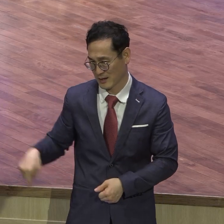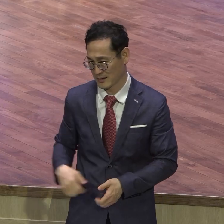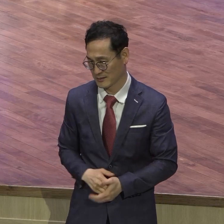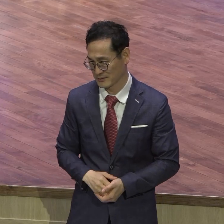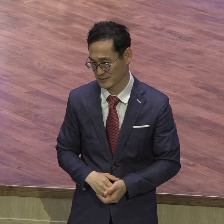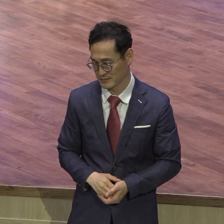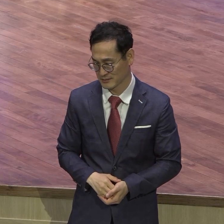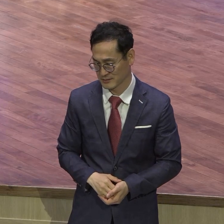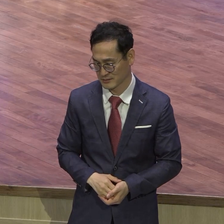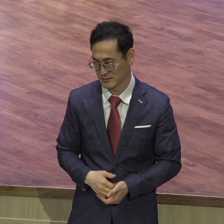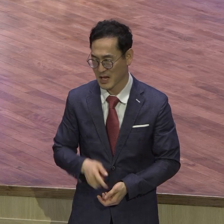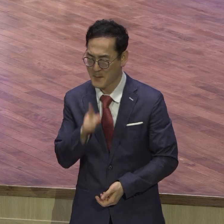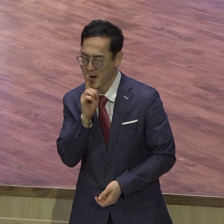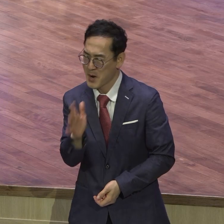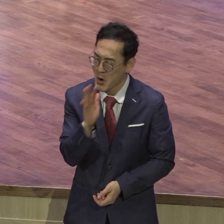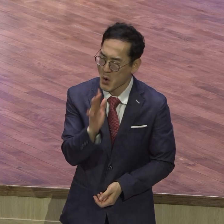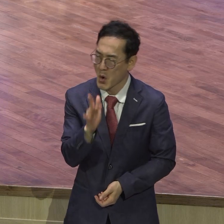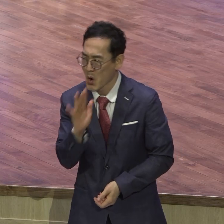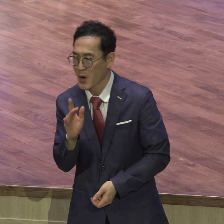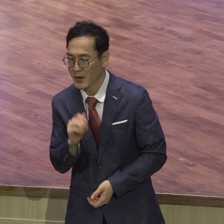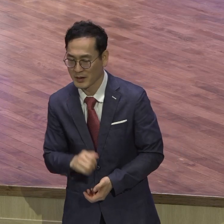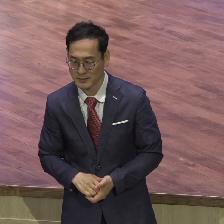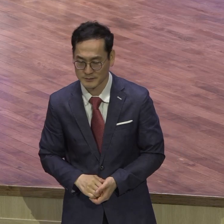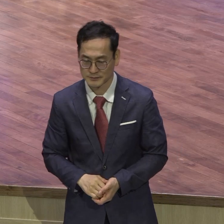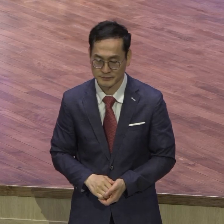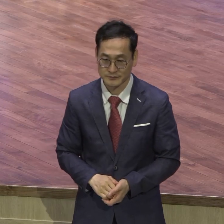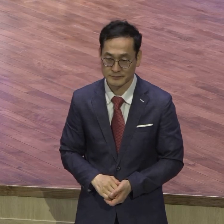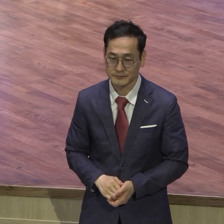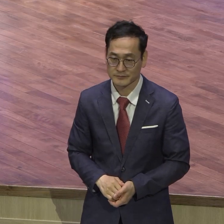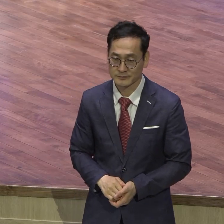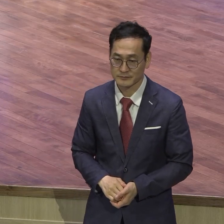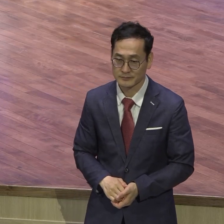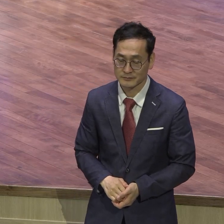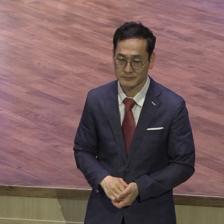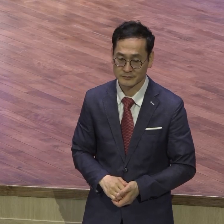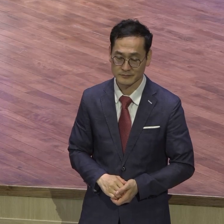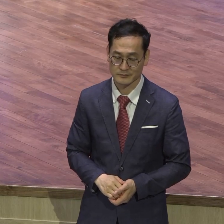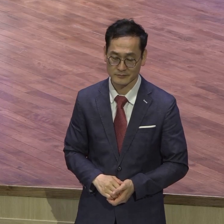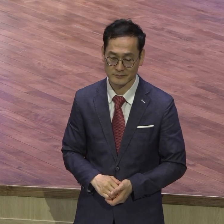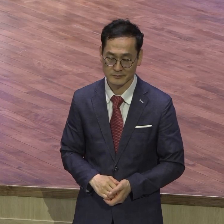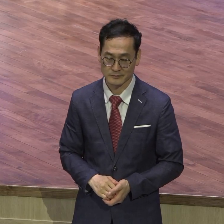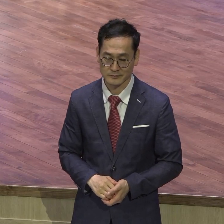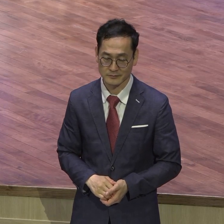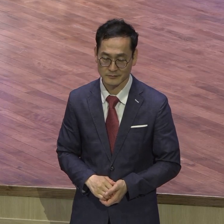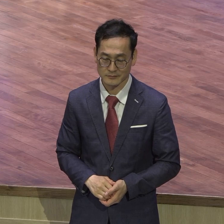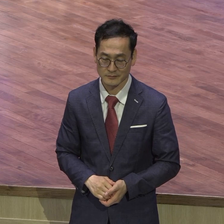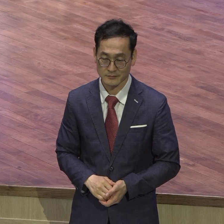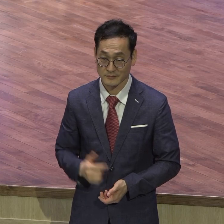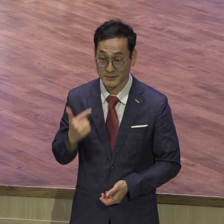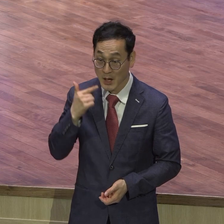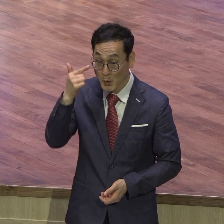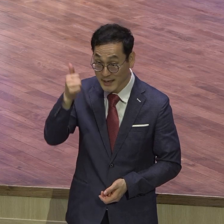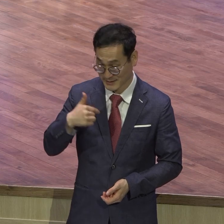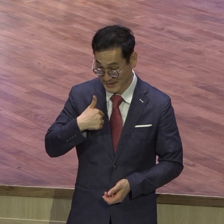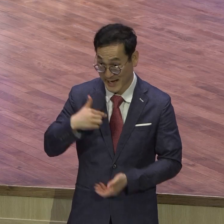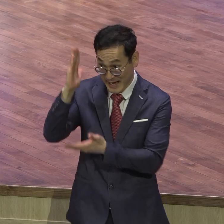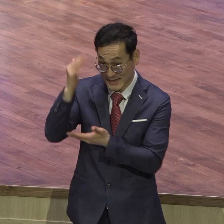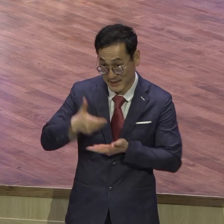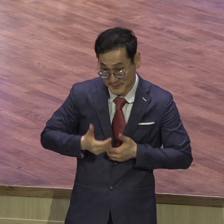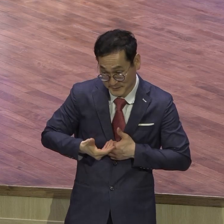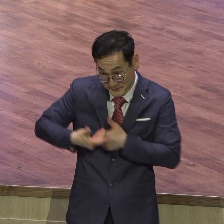자기들이 막 종을종을종을 해야 돼 심지어 목사가 말해 내가 가서 기도를 해줘요 내가 갔잖아요 손님이잖아요 내가 강사로